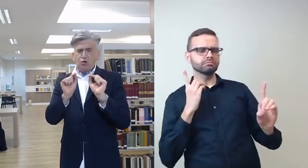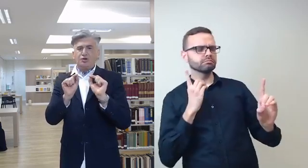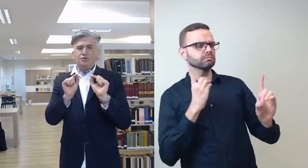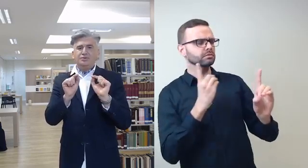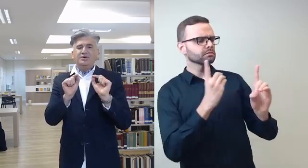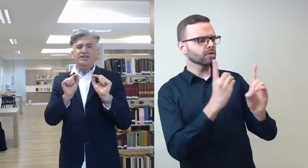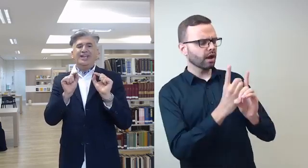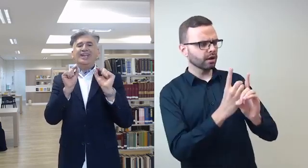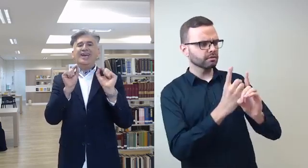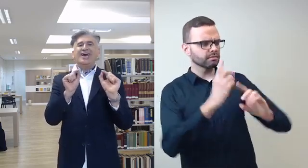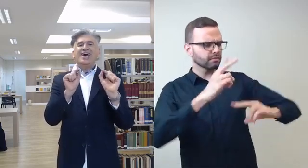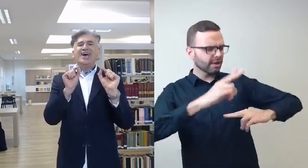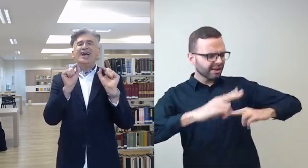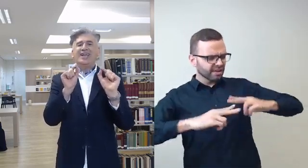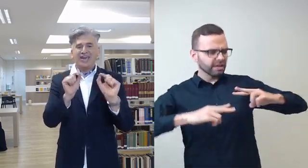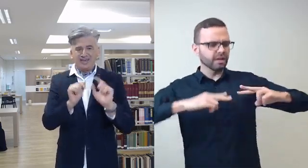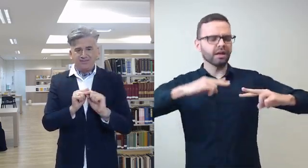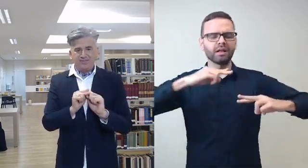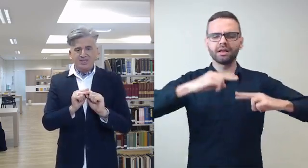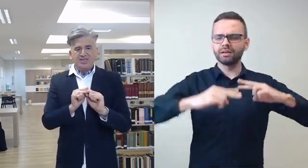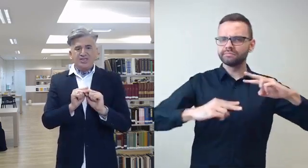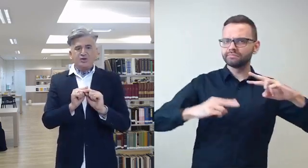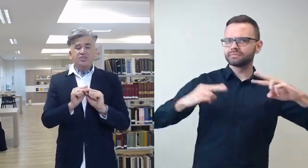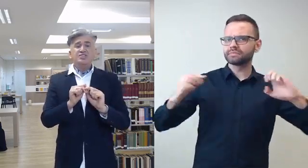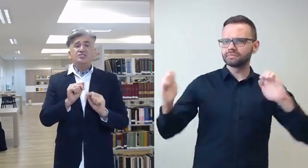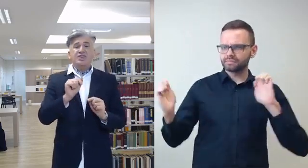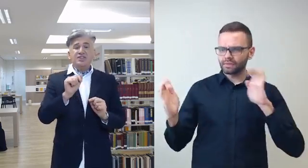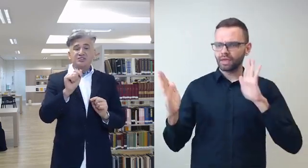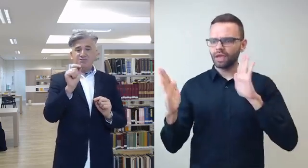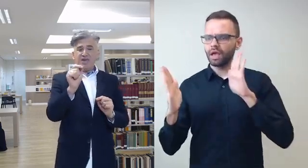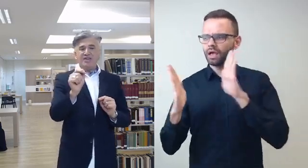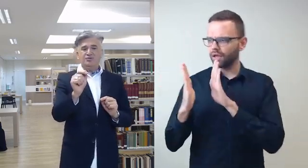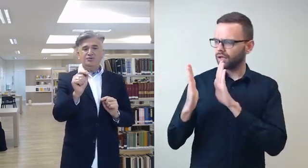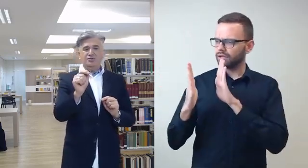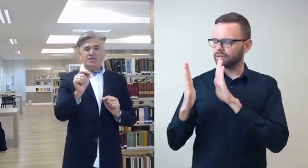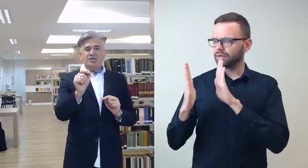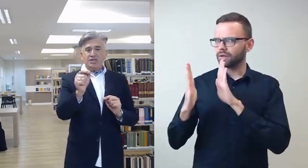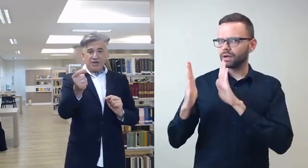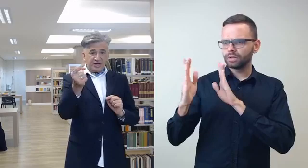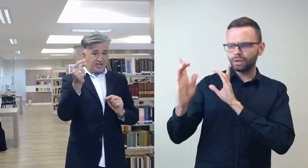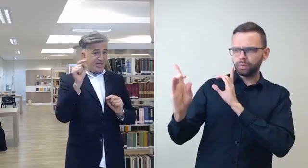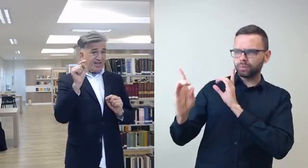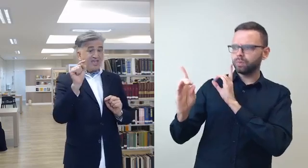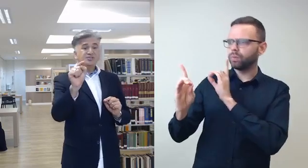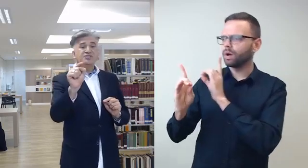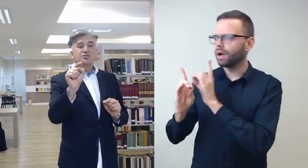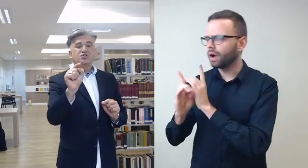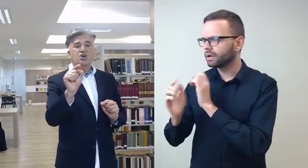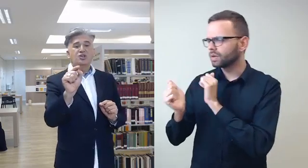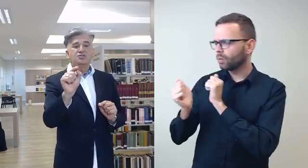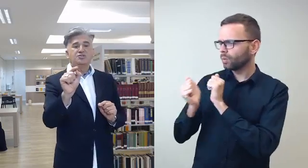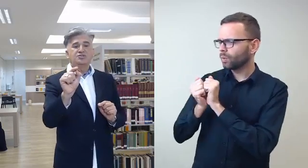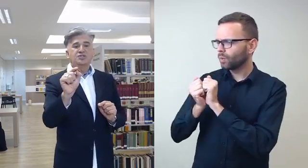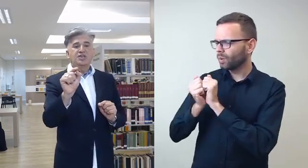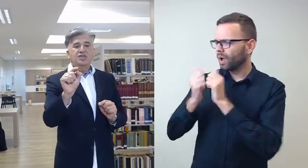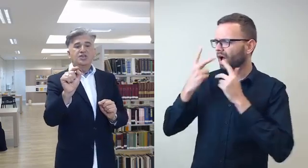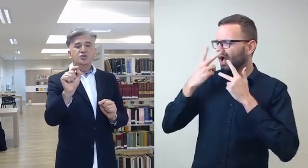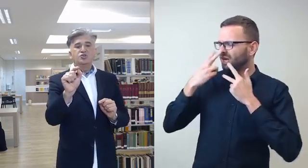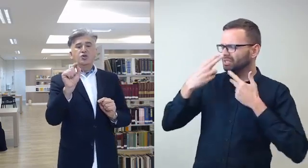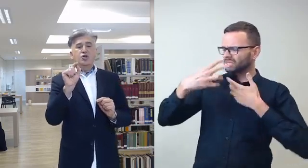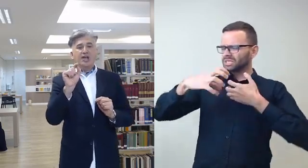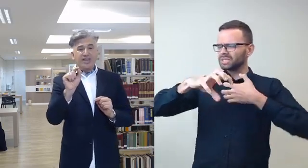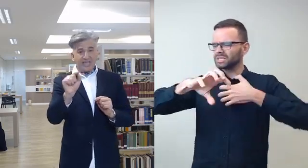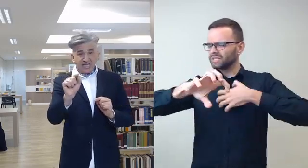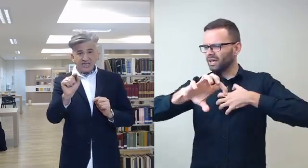no olho, cara a cara, e quando estiveres perto, eu arrancarei os seus olhos e